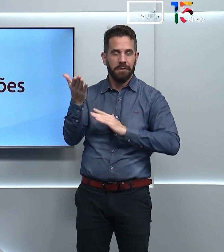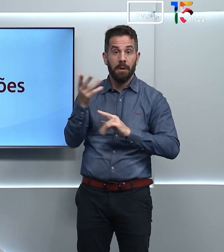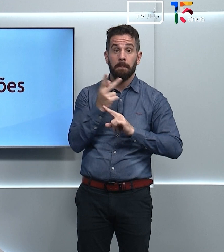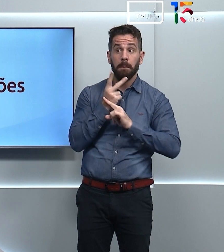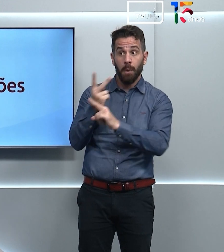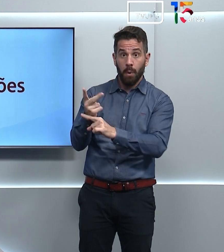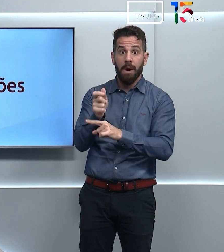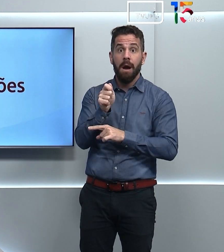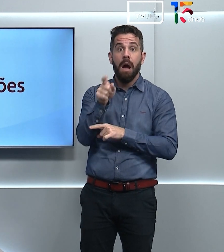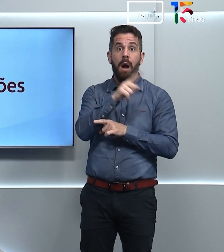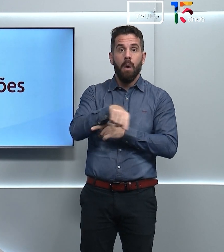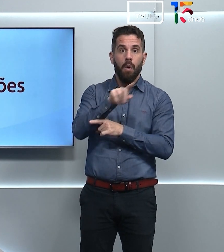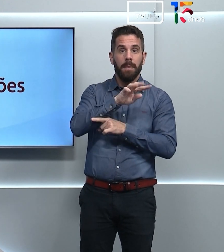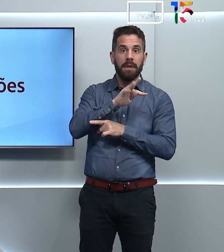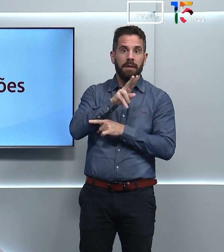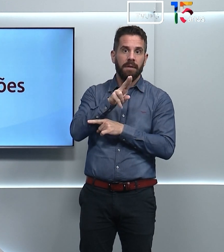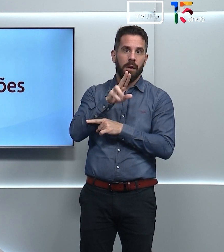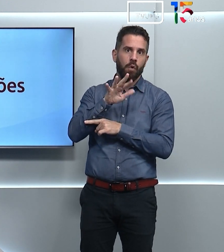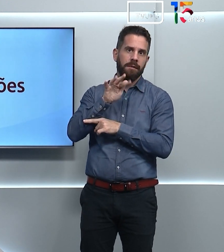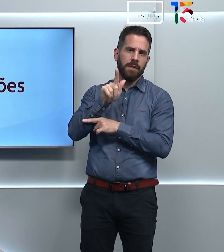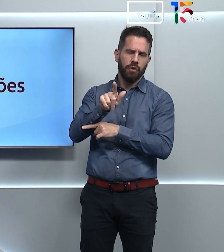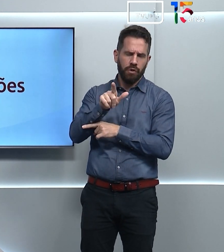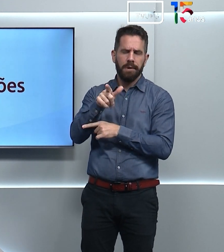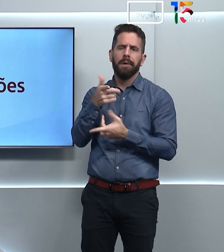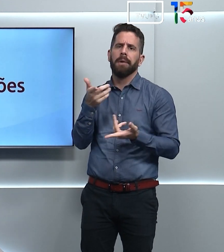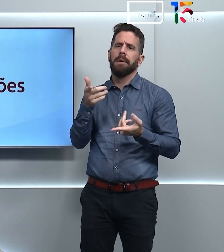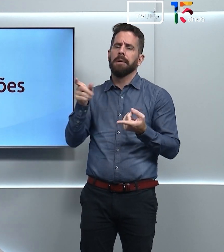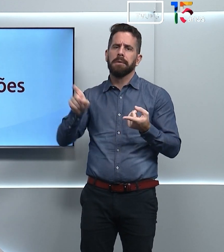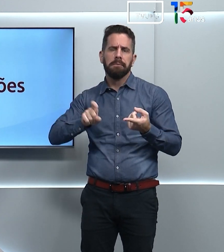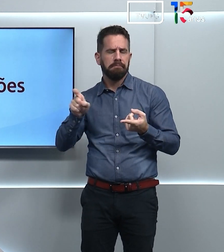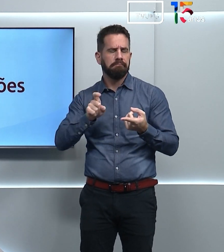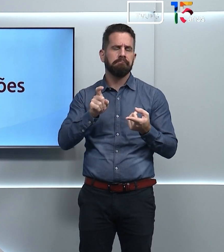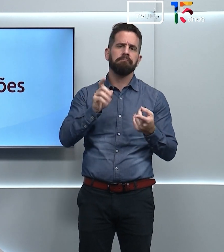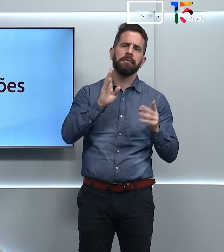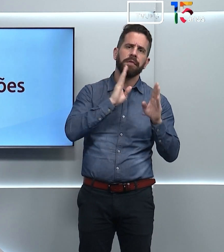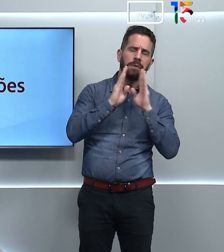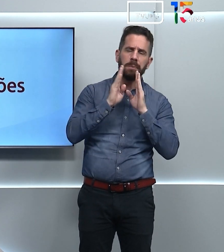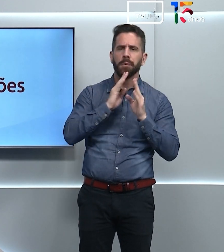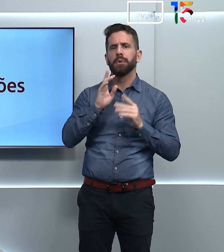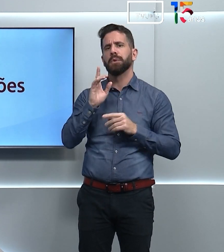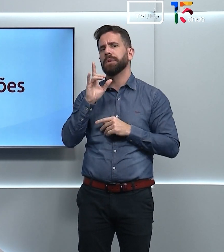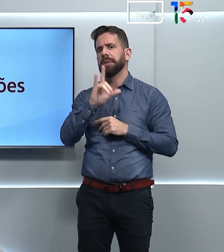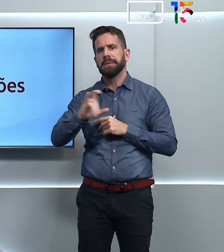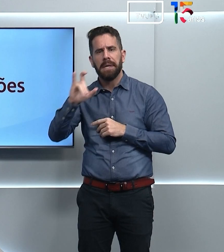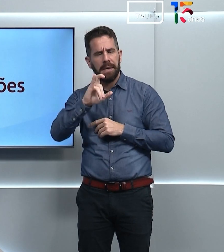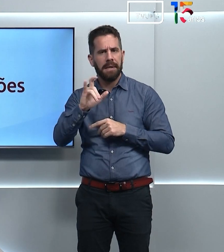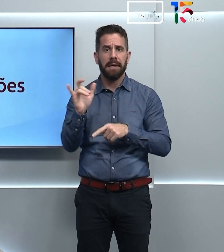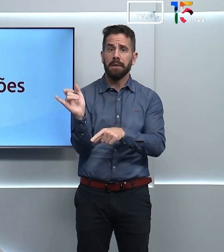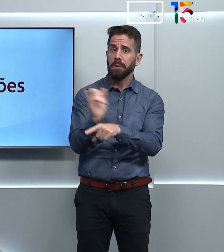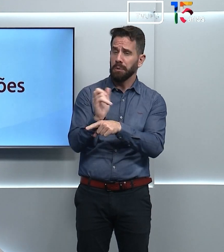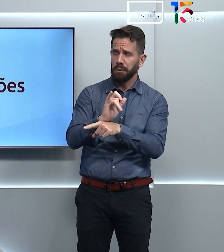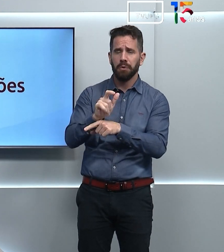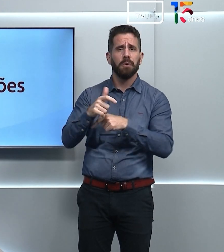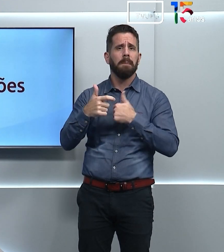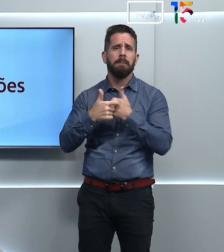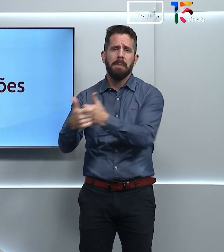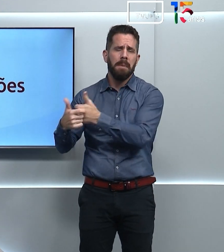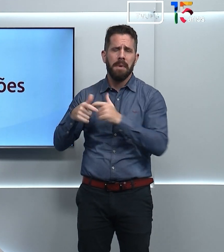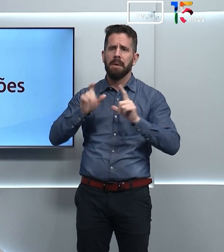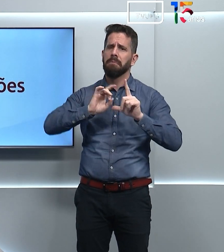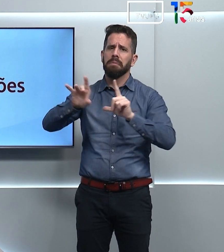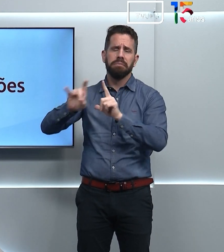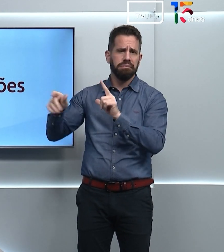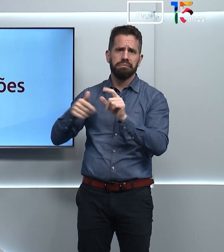TV UFG no Instagram, no Facebook, no YouTube, no X, no TikTok. Já pode seguir os perfis, curtir, compartilhar os